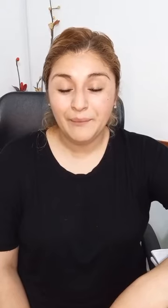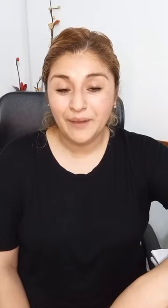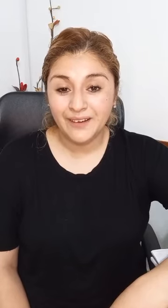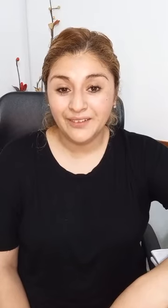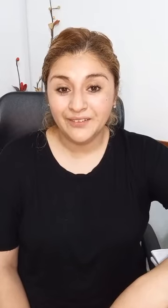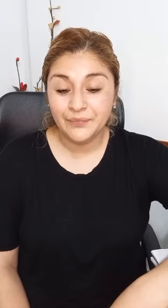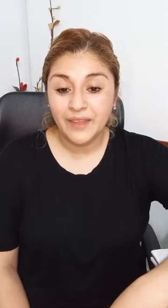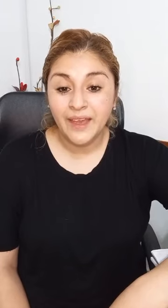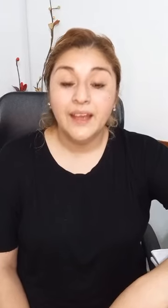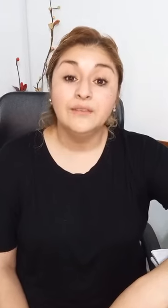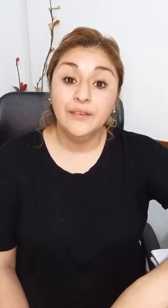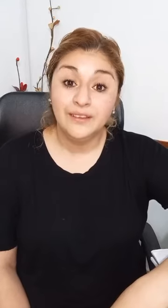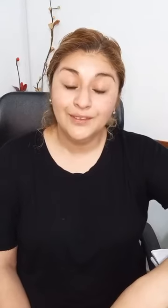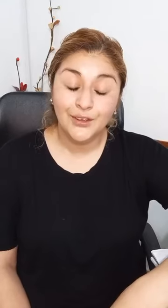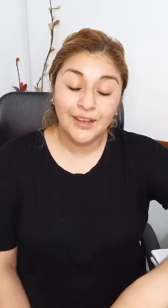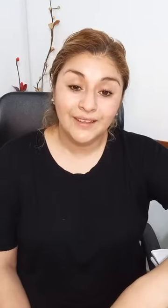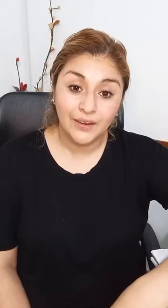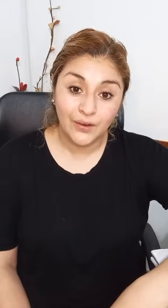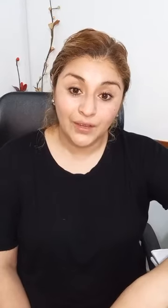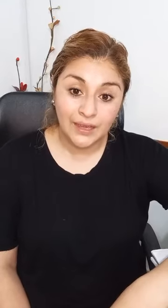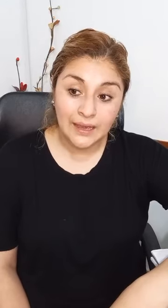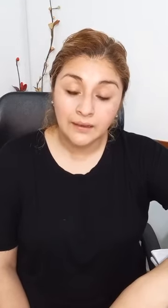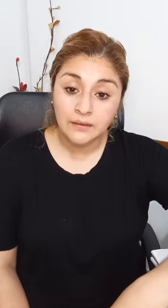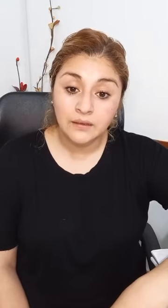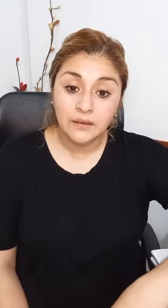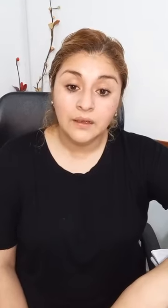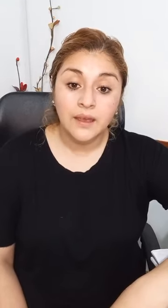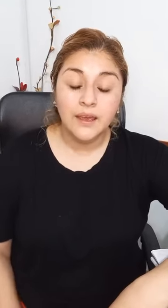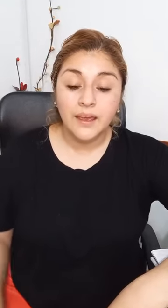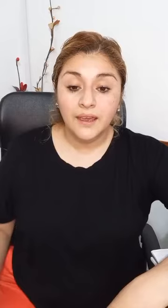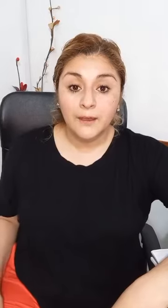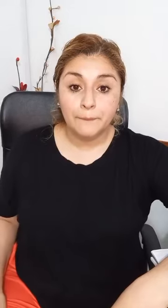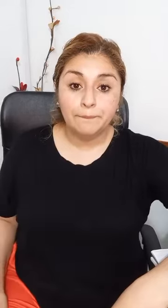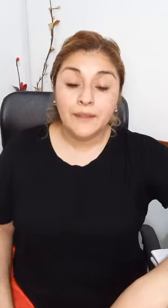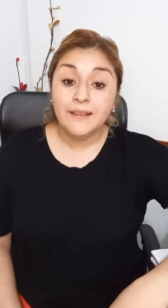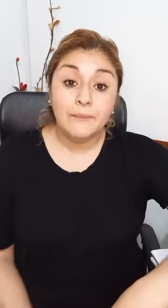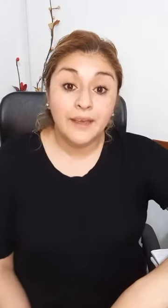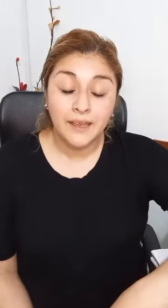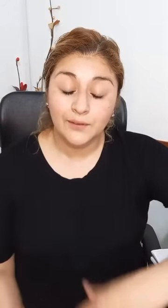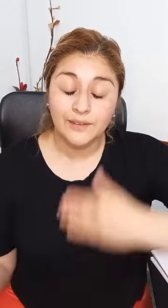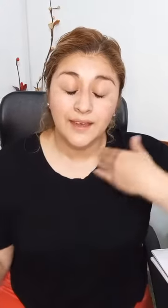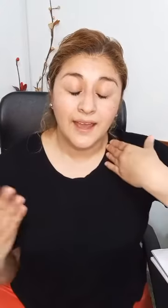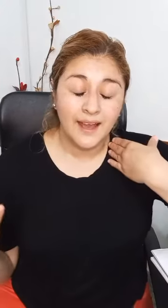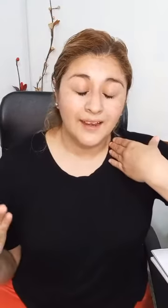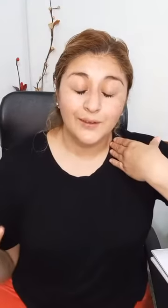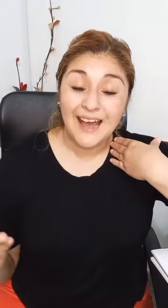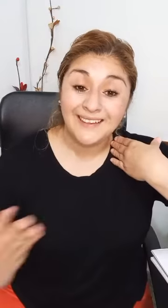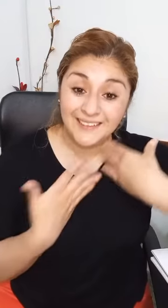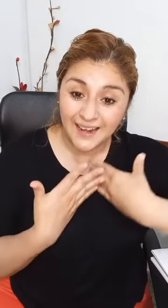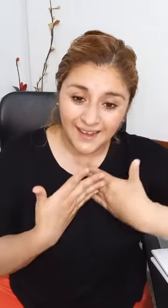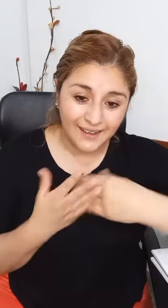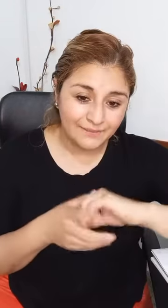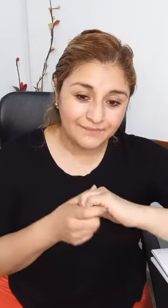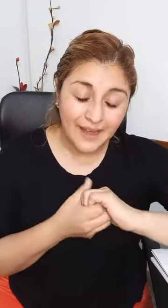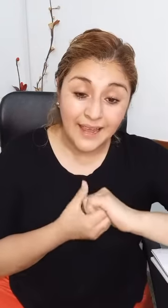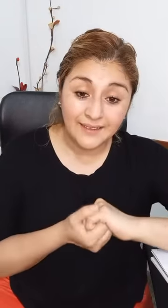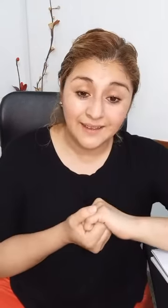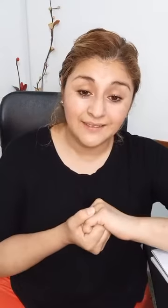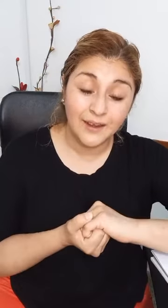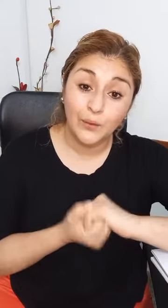nos puedan ver, ¿no? Es una bendición la tecnología. El tema de que nos acerca